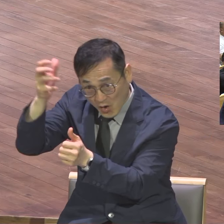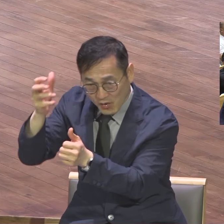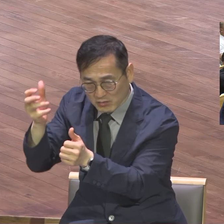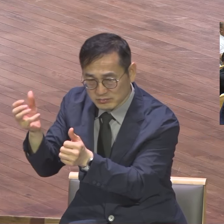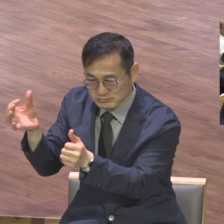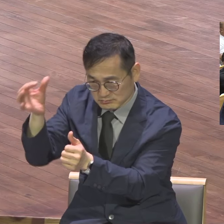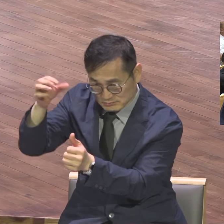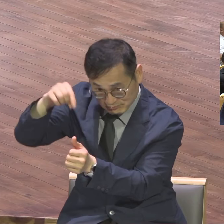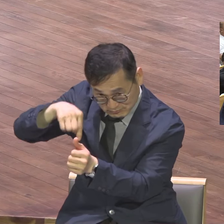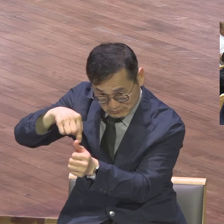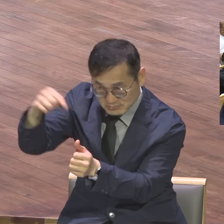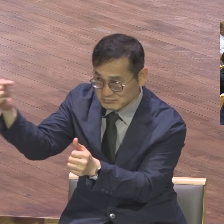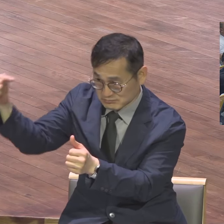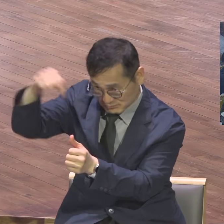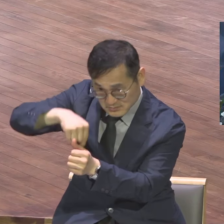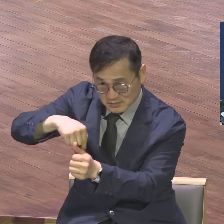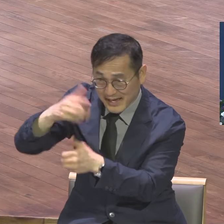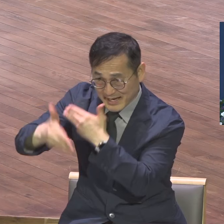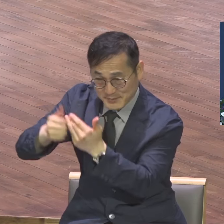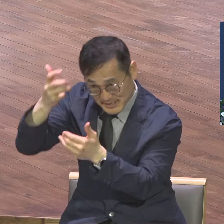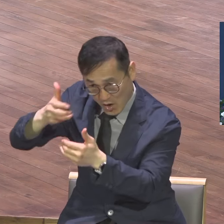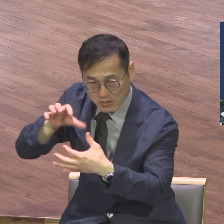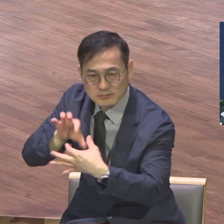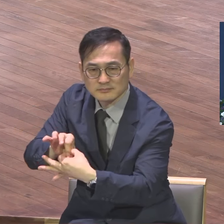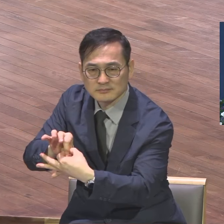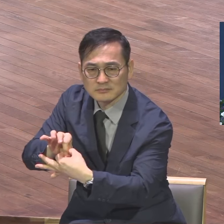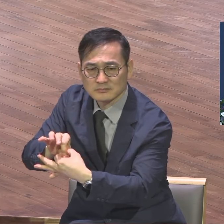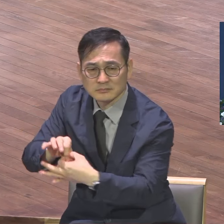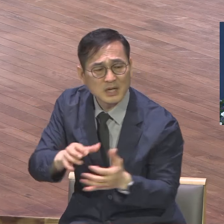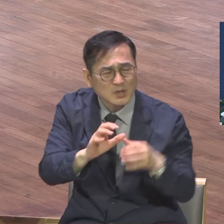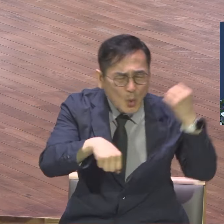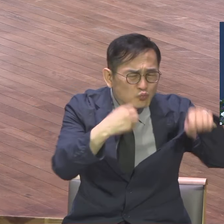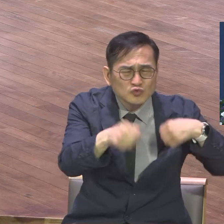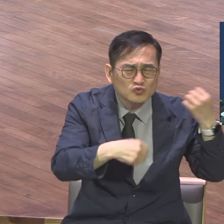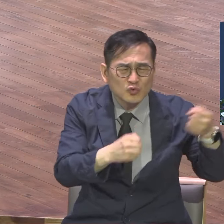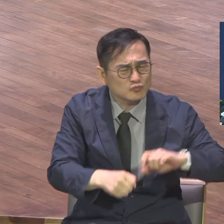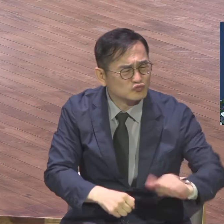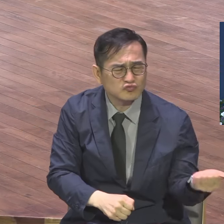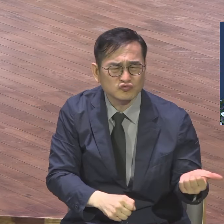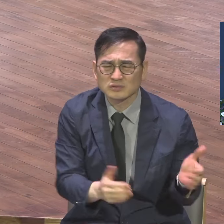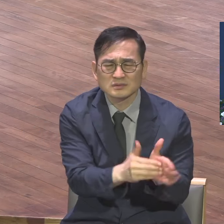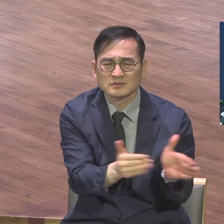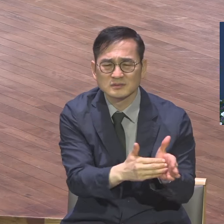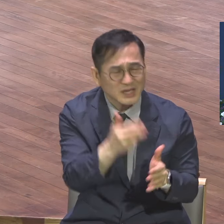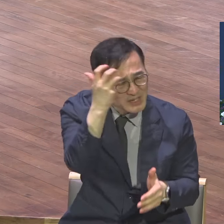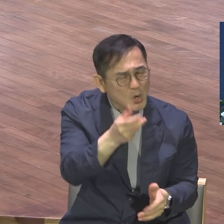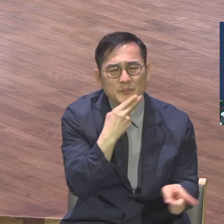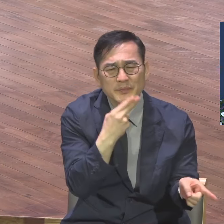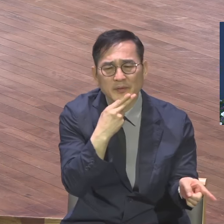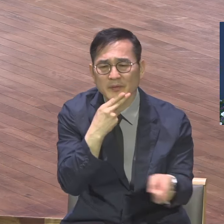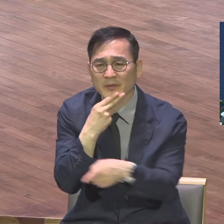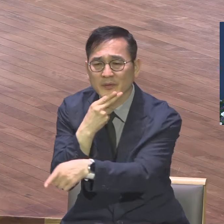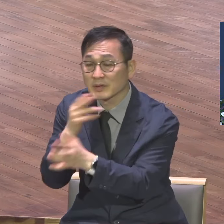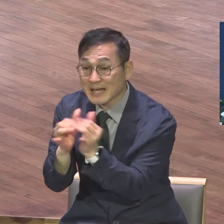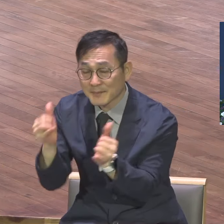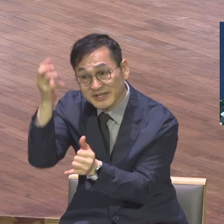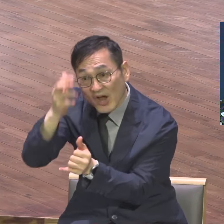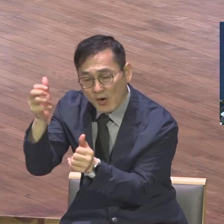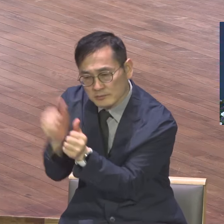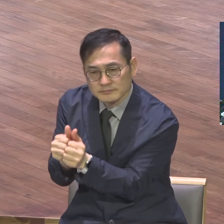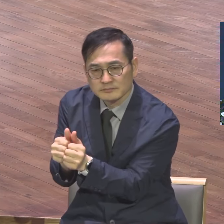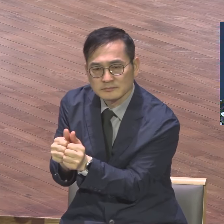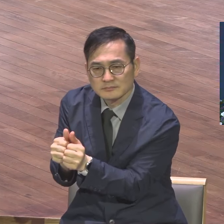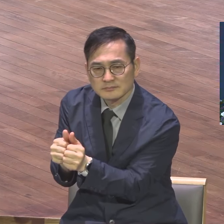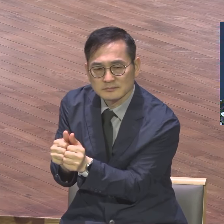없어서 잡아먹으면 끝나는 거예요. 사람은 안 잡아먹어 묻어버려, 태워버려. 사람은 영적 존재이기 때문에